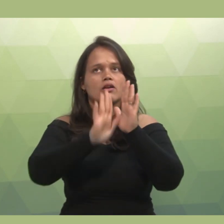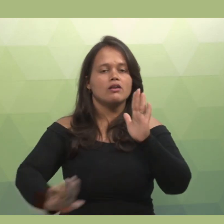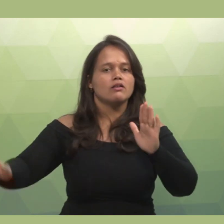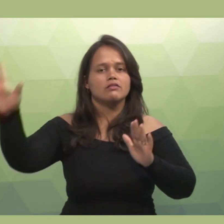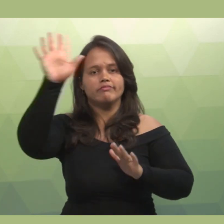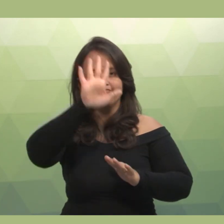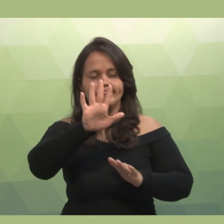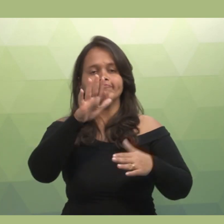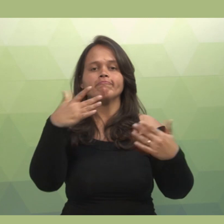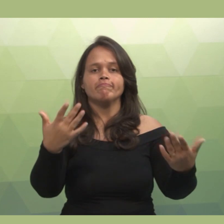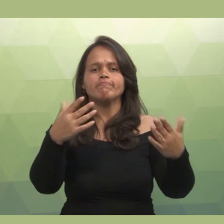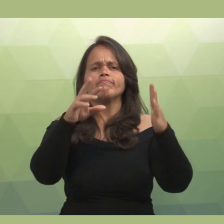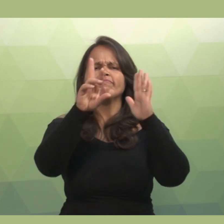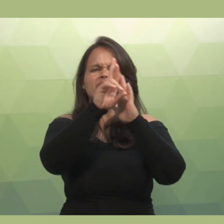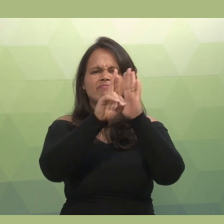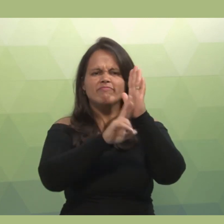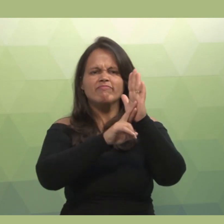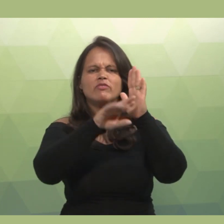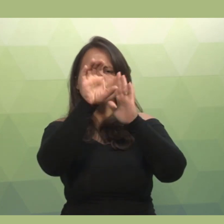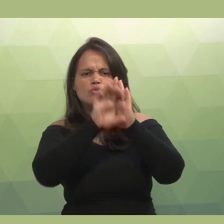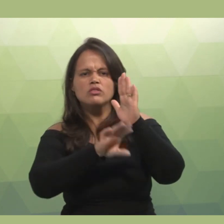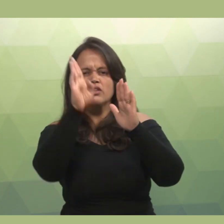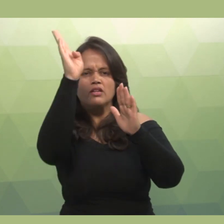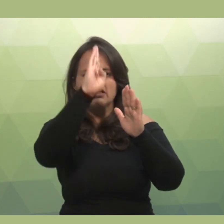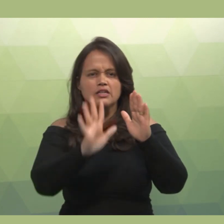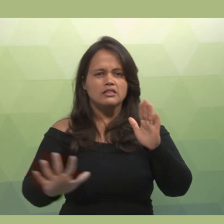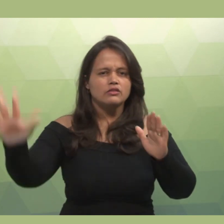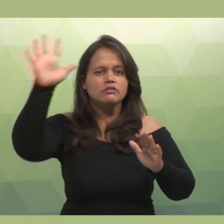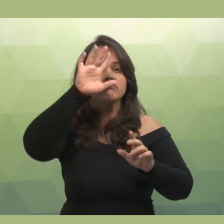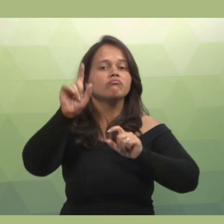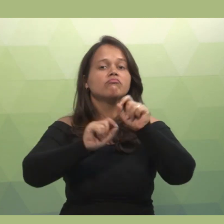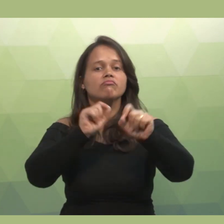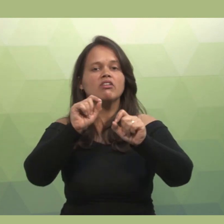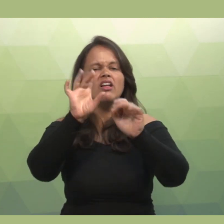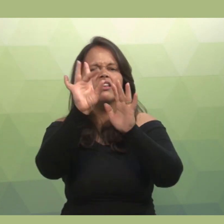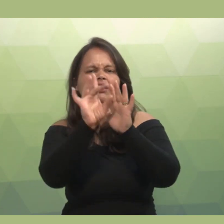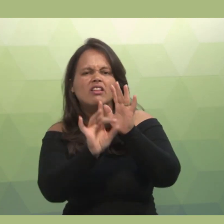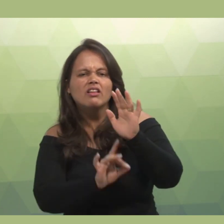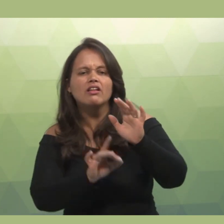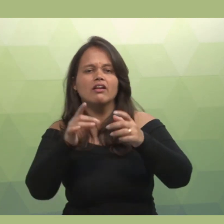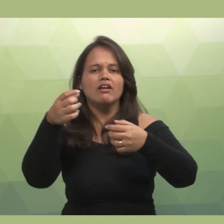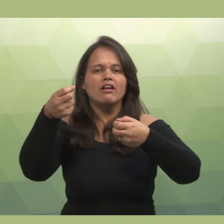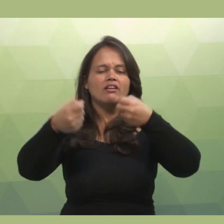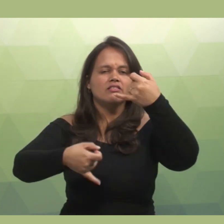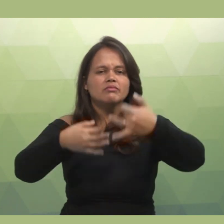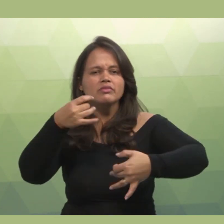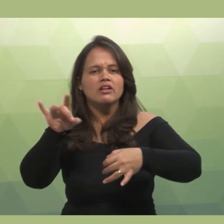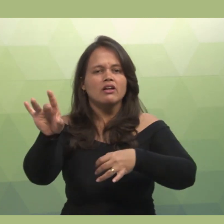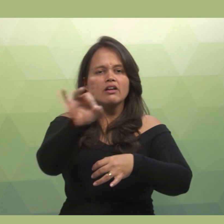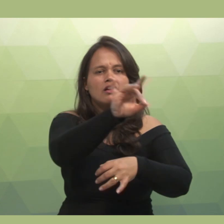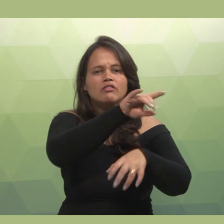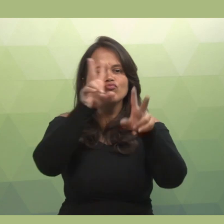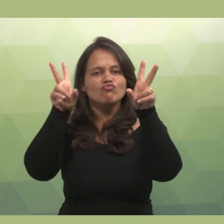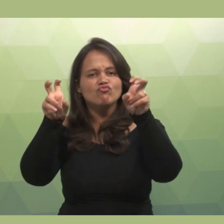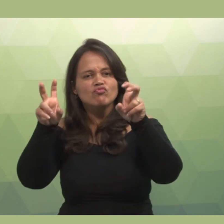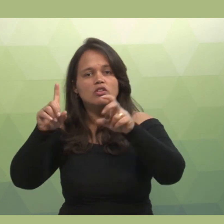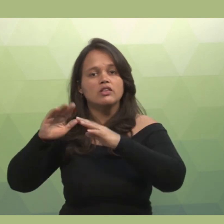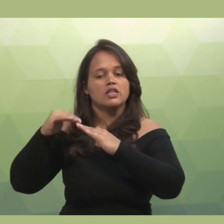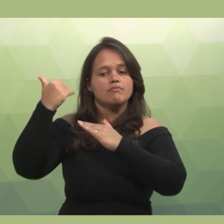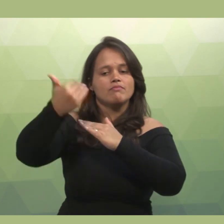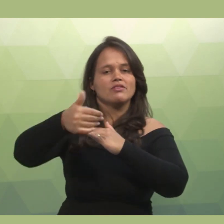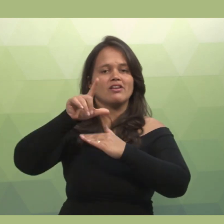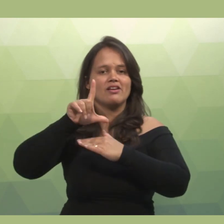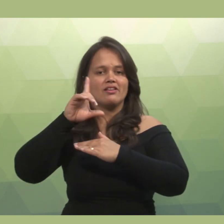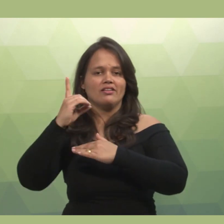diretrizes curriculares nacionais vão detalhando os assuntos tratados dentro da LDB. Tudo que vem após a